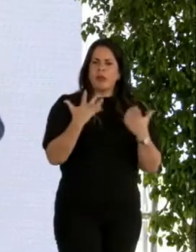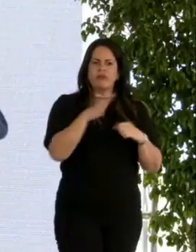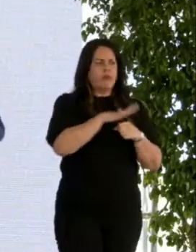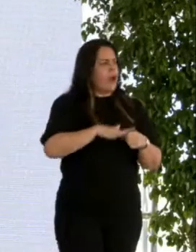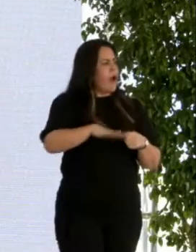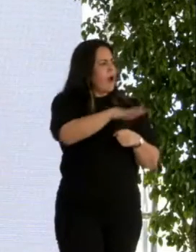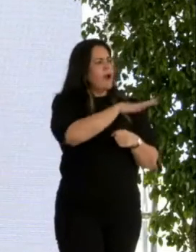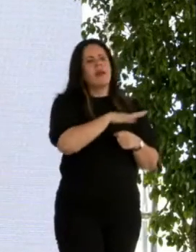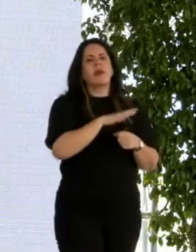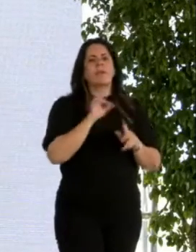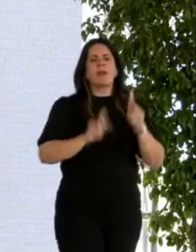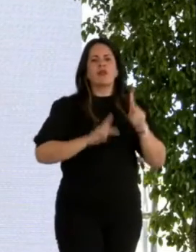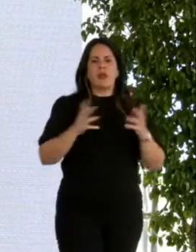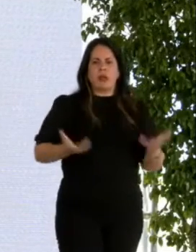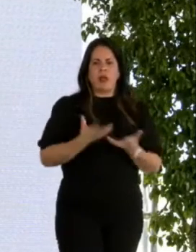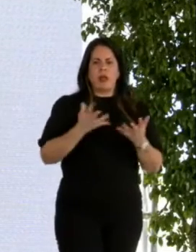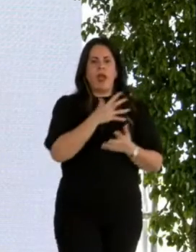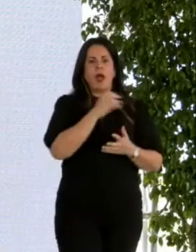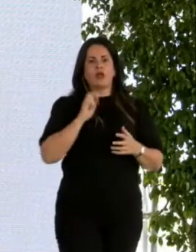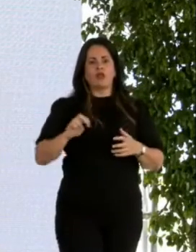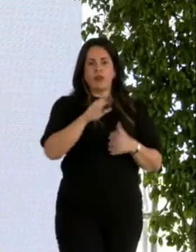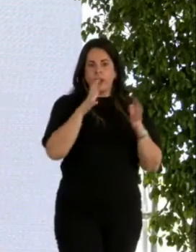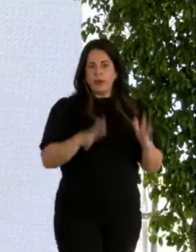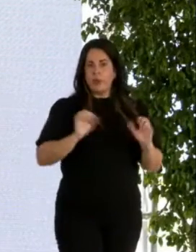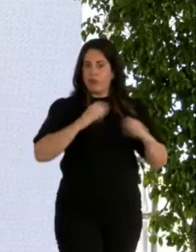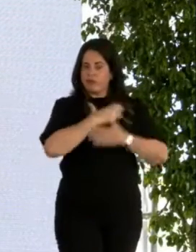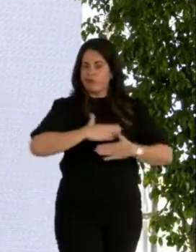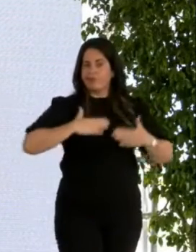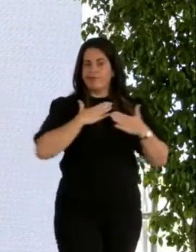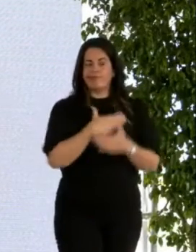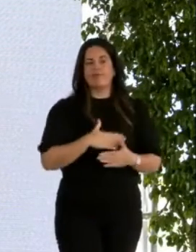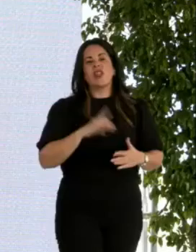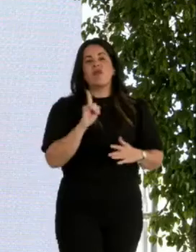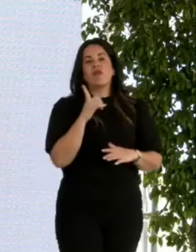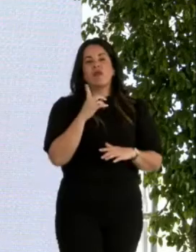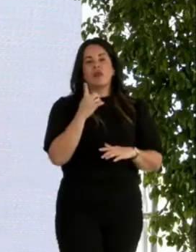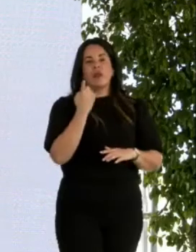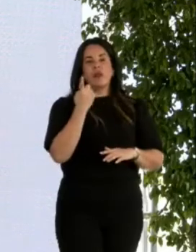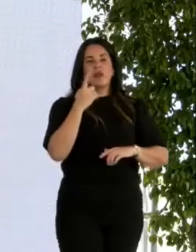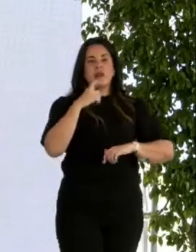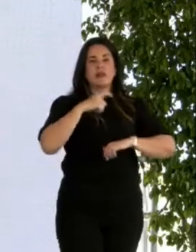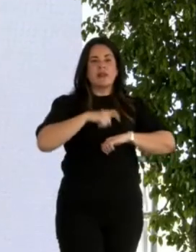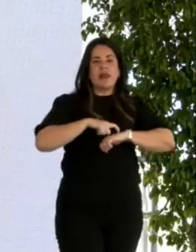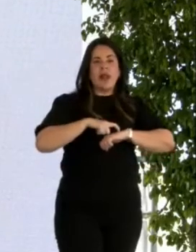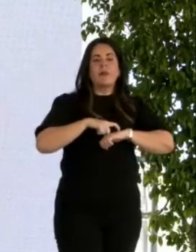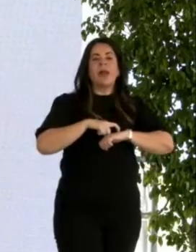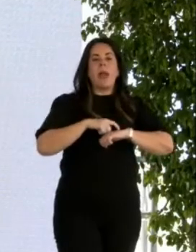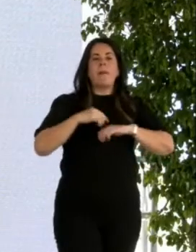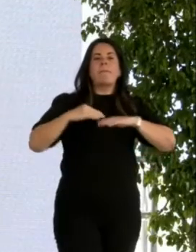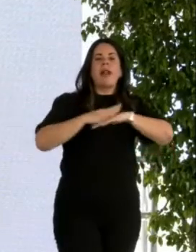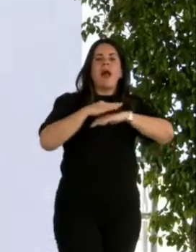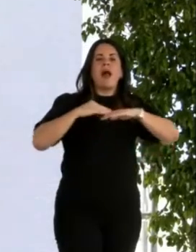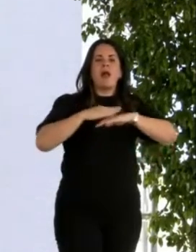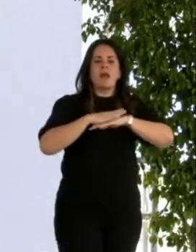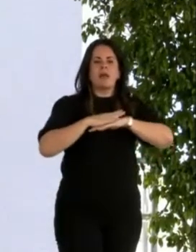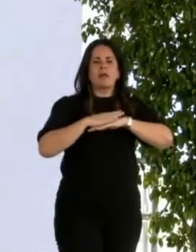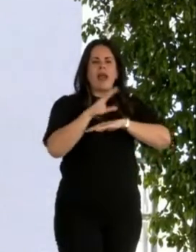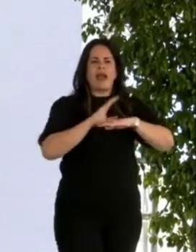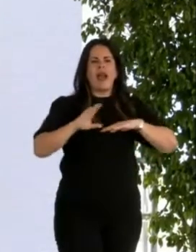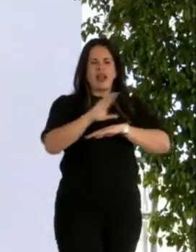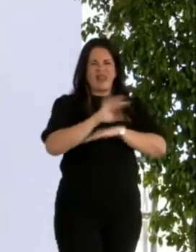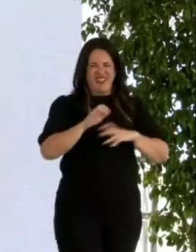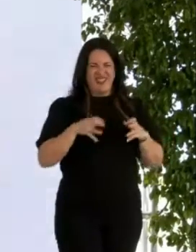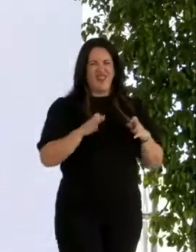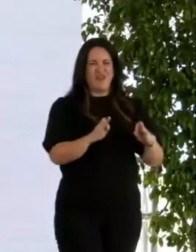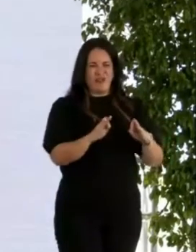que tanto los locales como los turistas puedan gozar de esto. Y esta va a ser la primera playa urbana del Caribe denominada de esa forma.